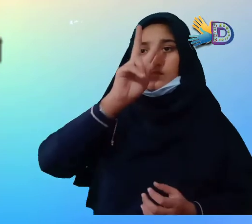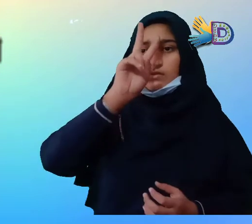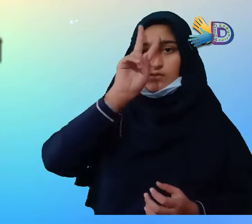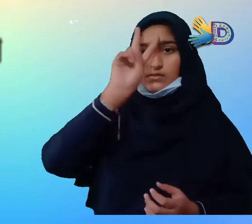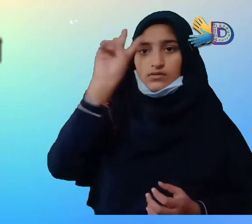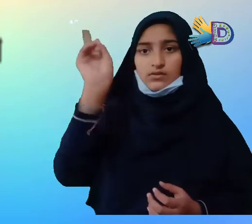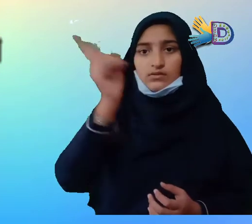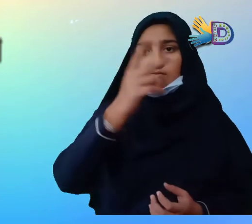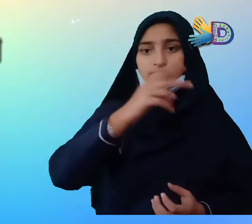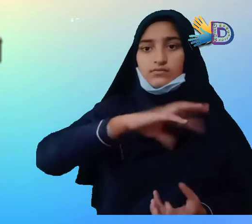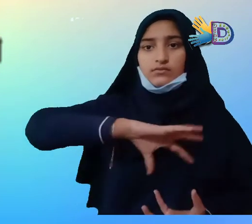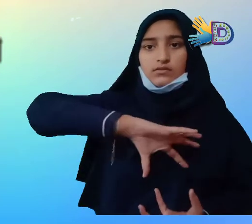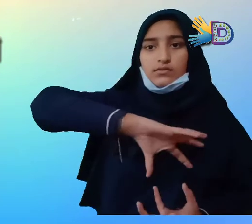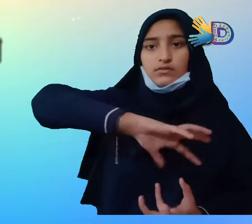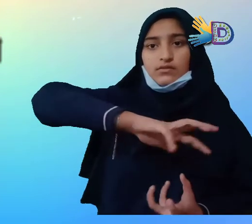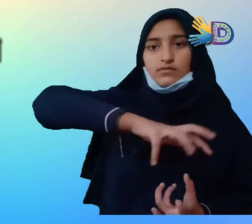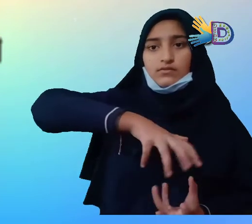अफरा तफरी,